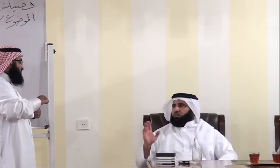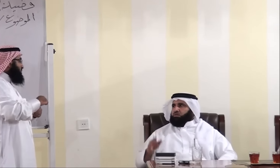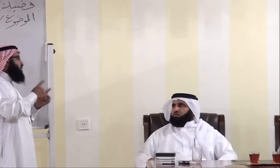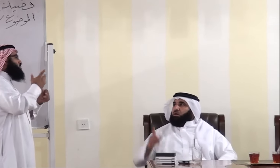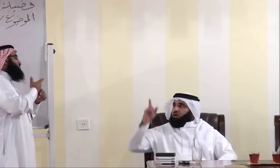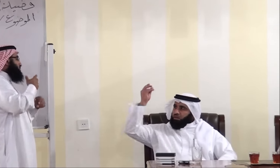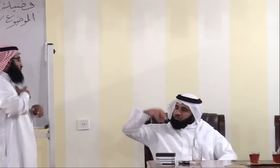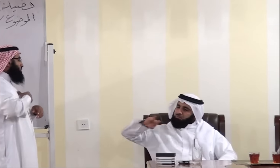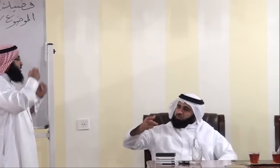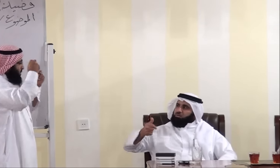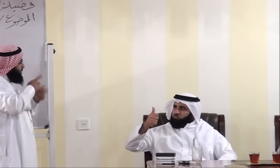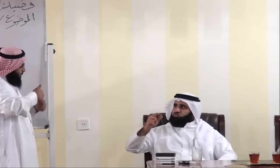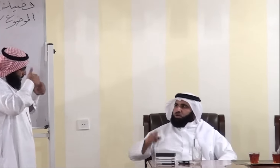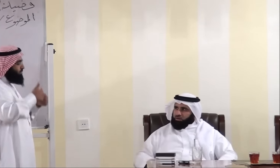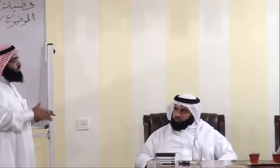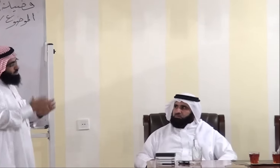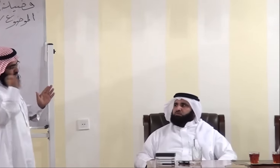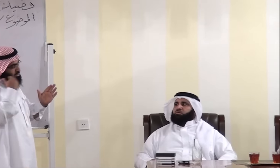العفو.